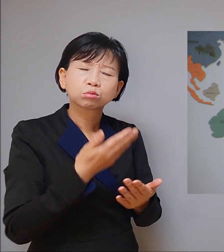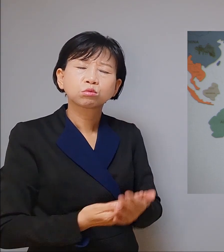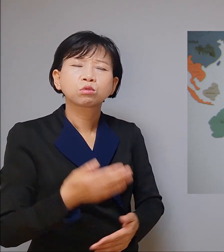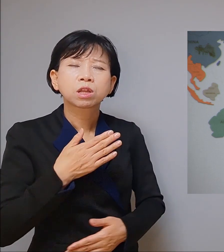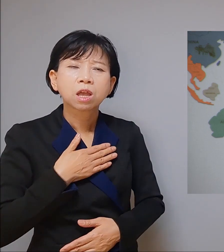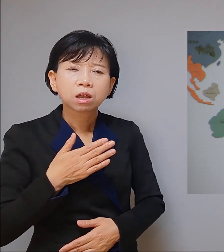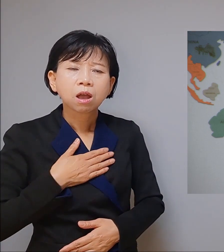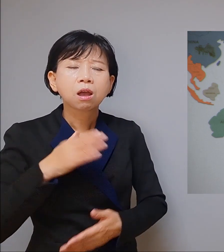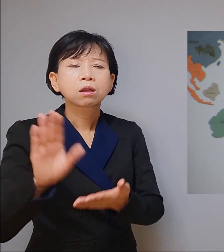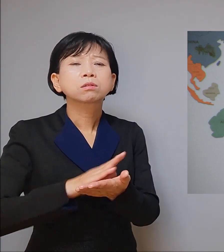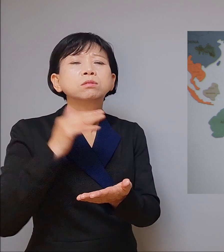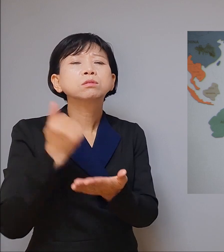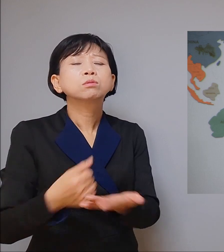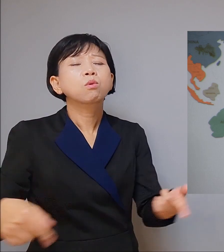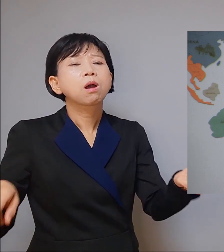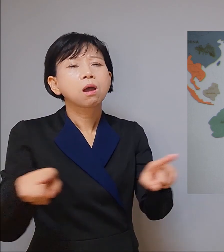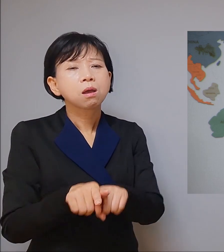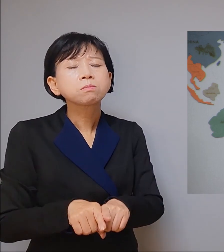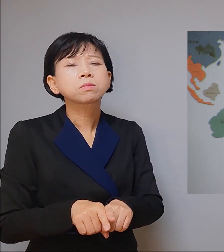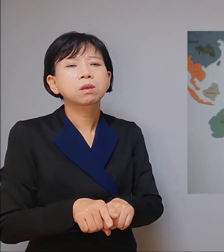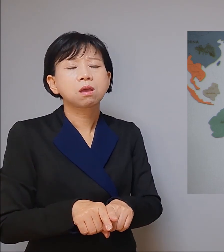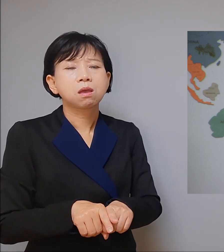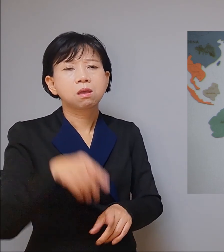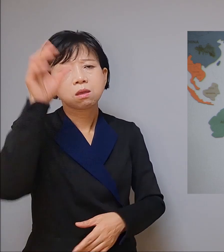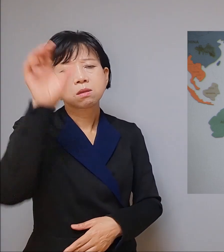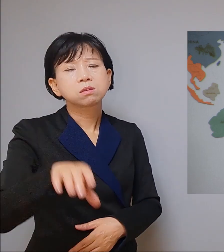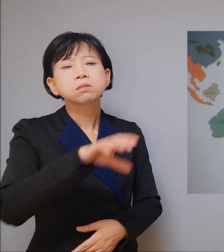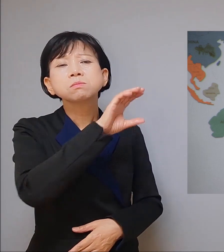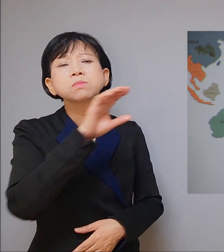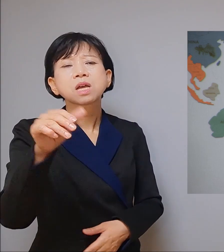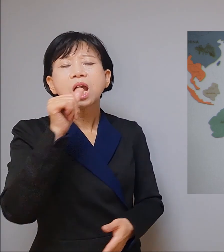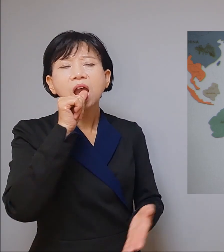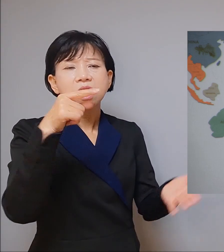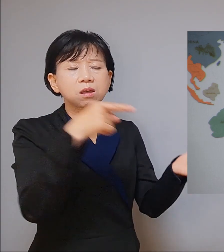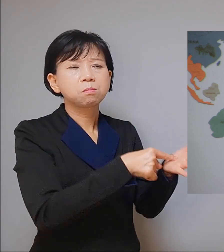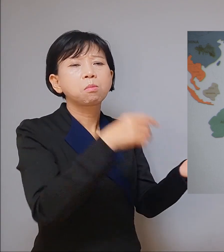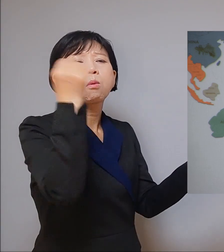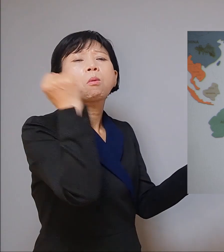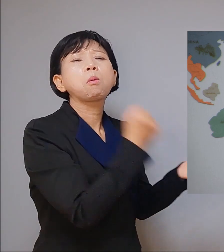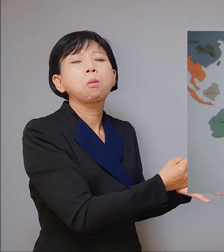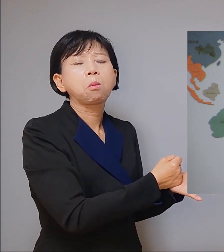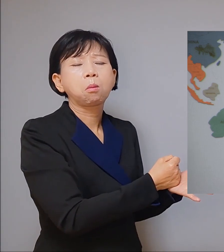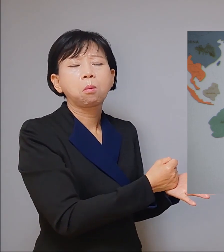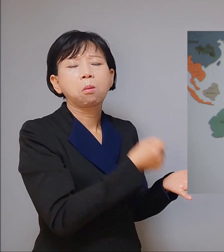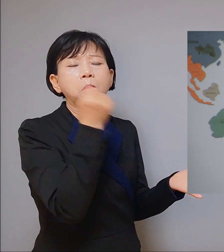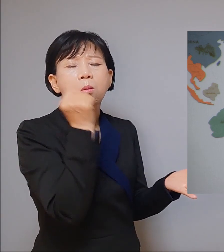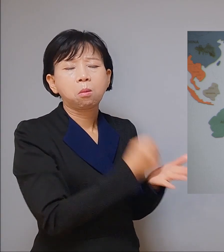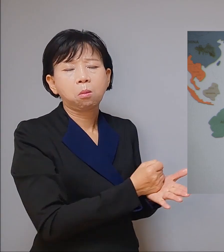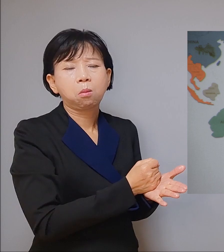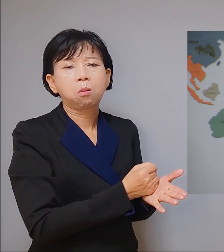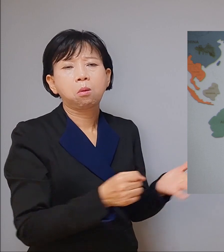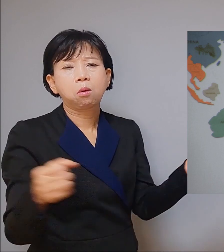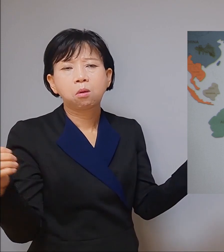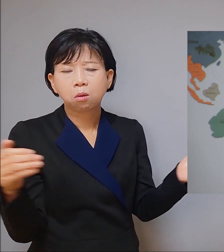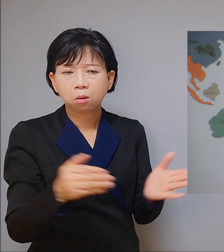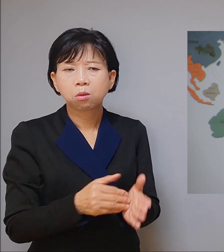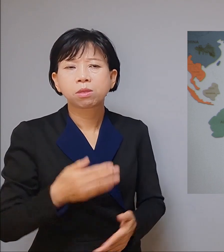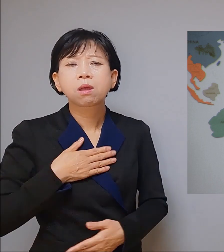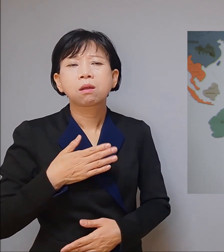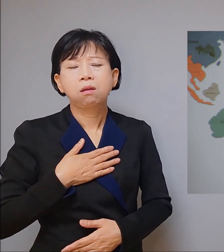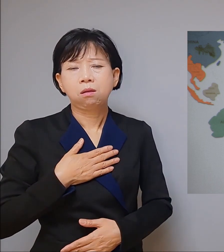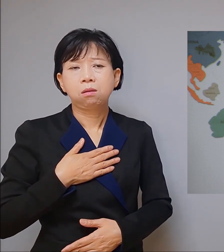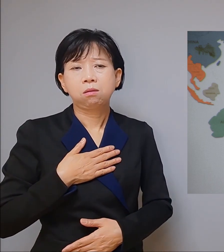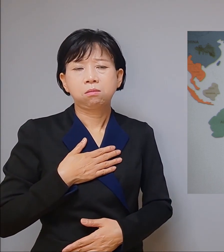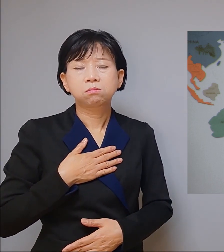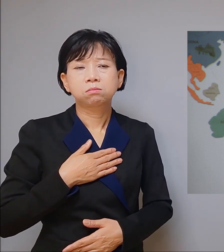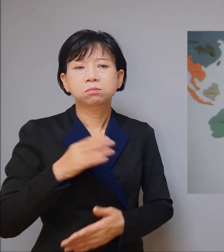내가 그리스도와 함께 십자가에 못 박혔나니. 누가요? 내가 그리스도와 함께 십자가에